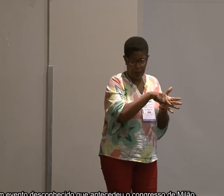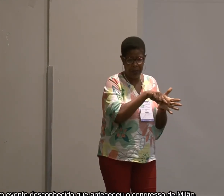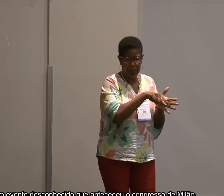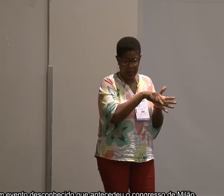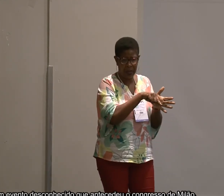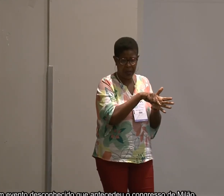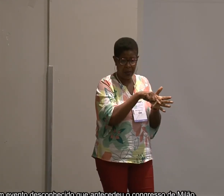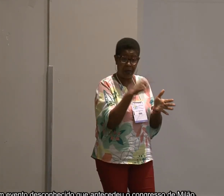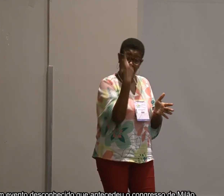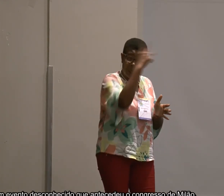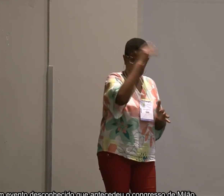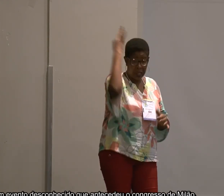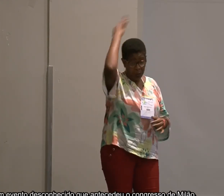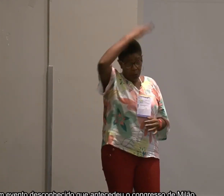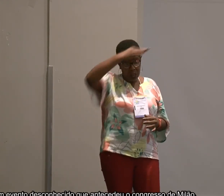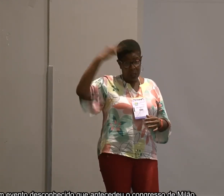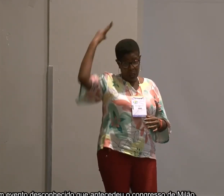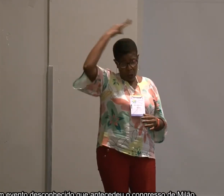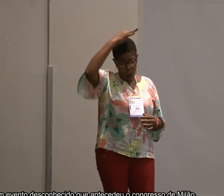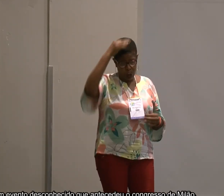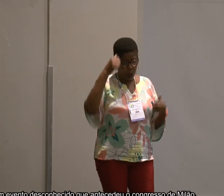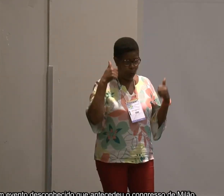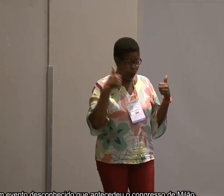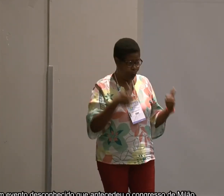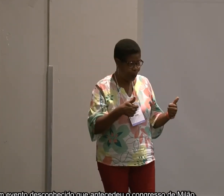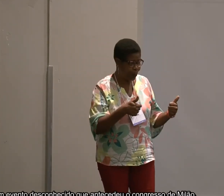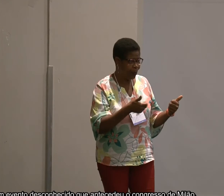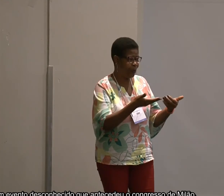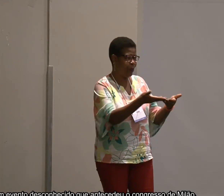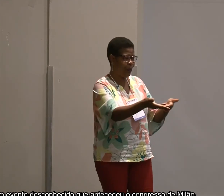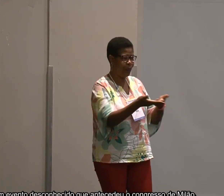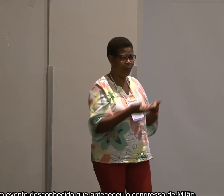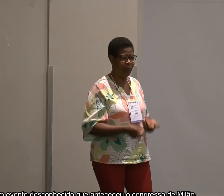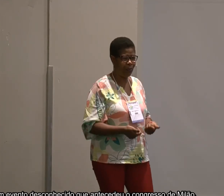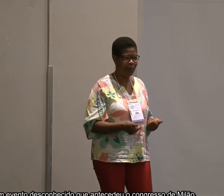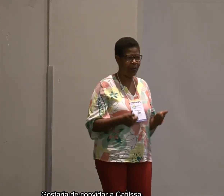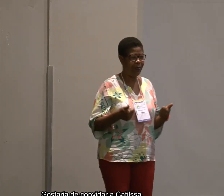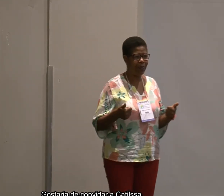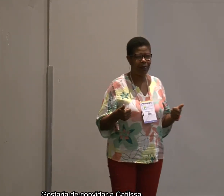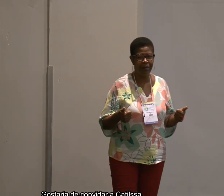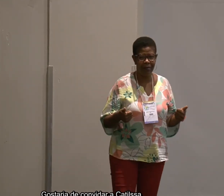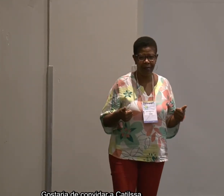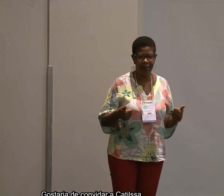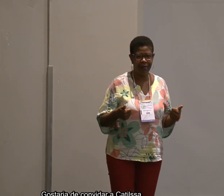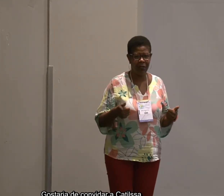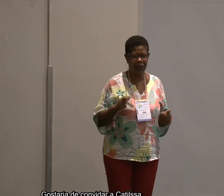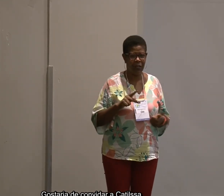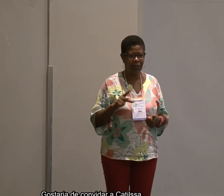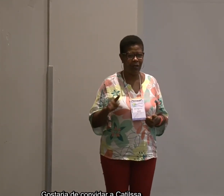o evento desconhecido que antecedeu o Congresso de Milão então queria convidar aqui Catiucia